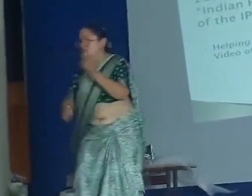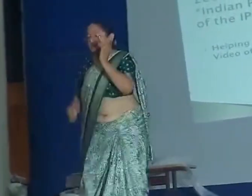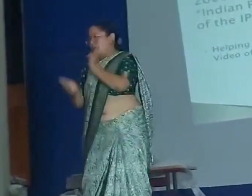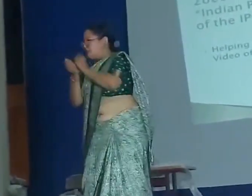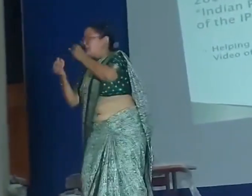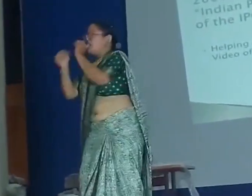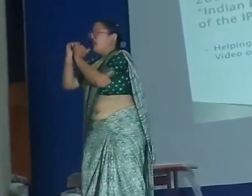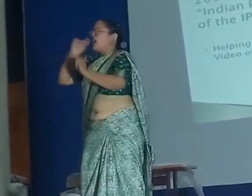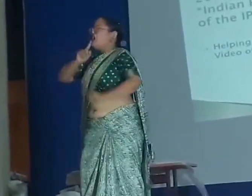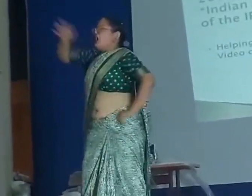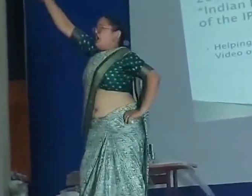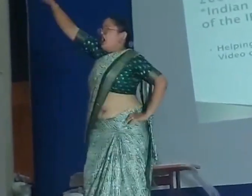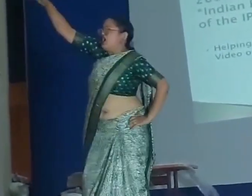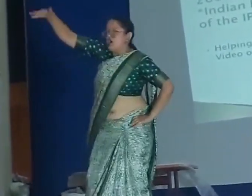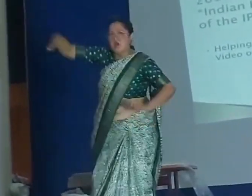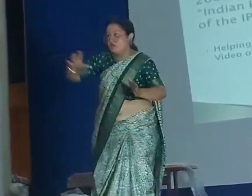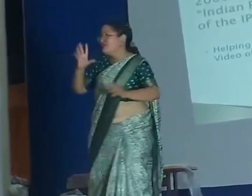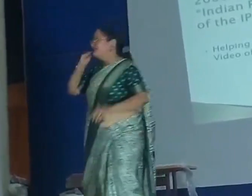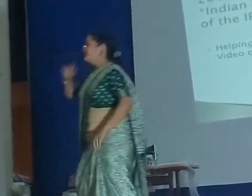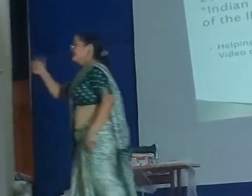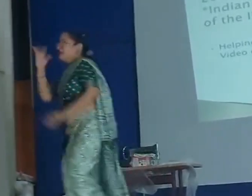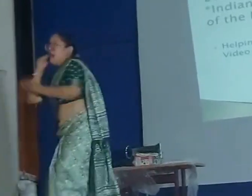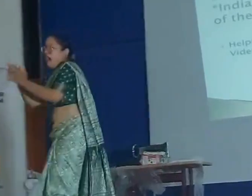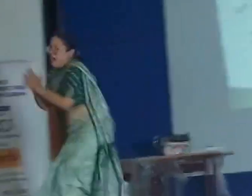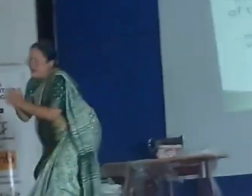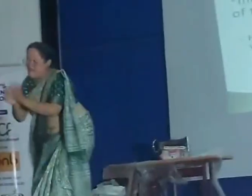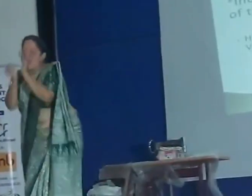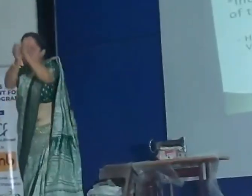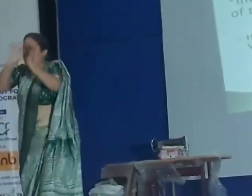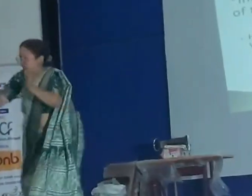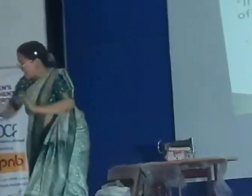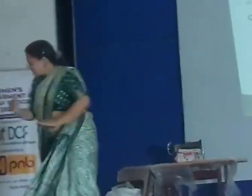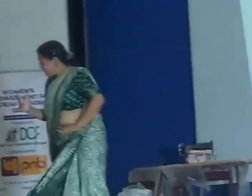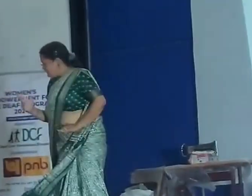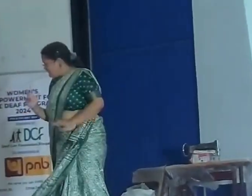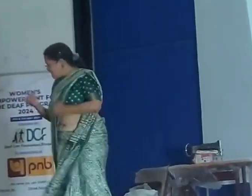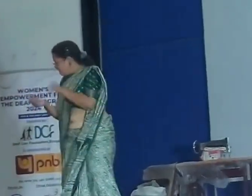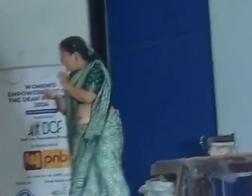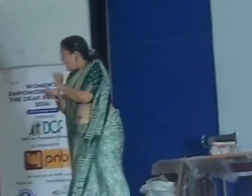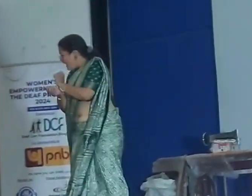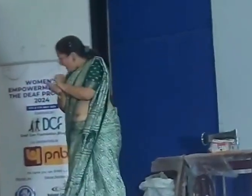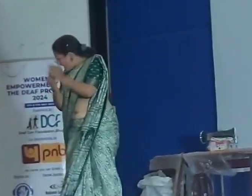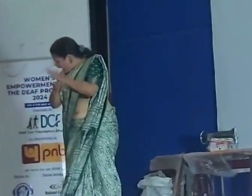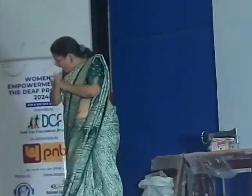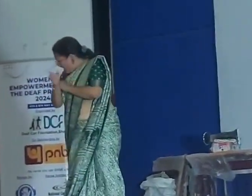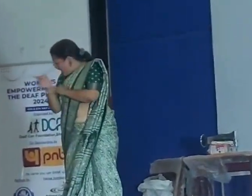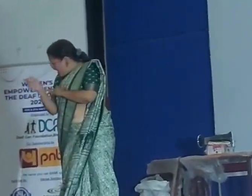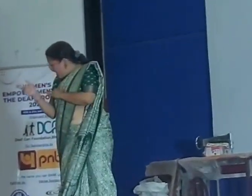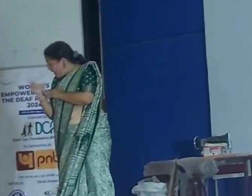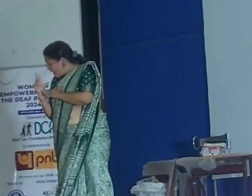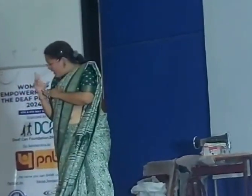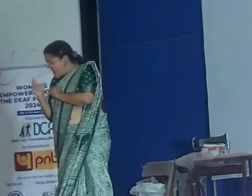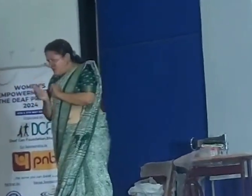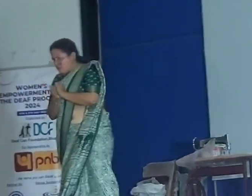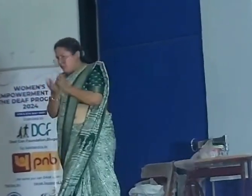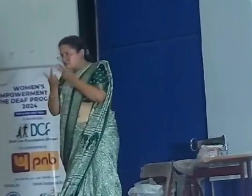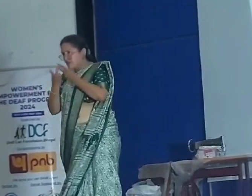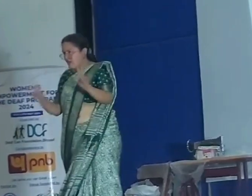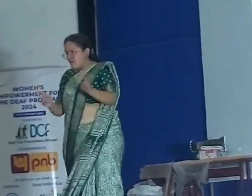जेल में डाला, आपने क्या उसको मतलब रोका, वो कह रहे नहीं वो डेप पर्सन आ रहा है आ रहा है, वो कह रहे कि वो माँ वो रिक्वेस्ट करे कि नहीं नहीं नहीं उस डेप पर्सन को नहीं ला